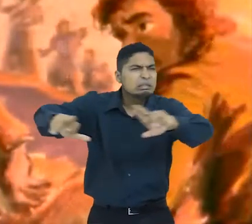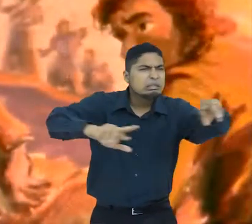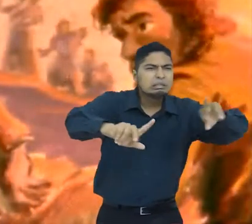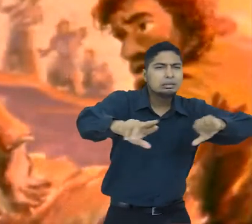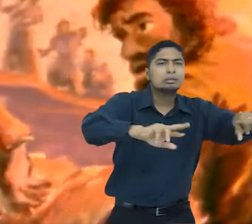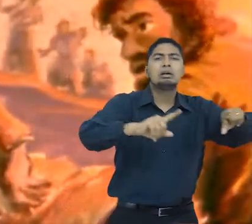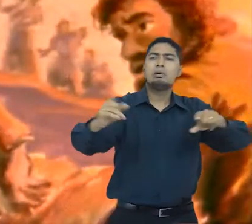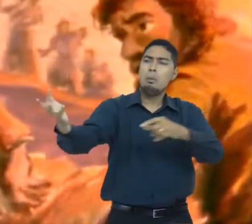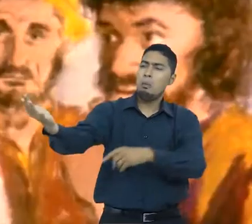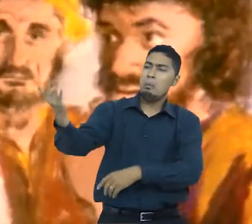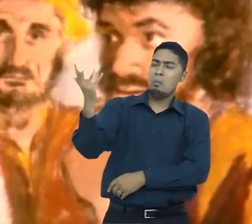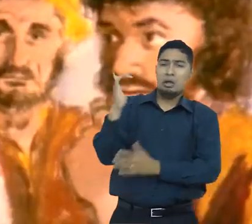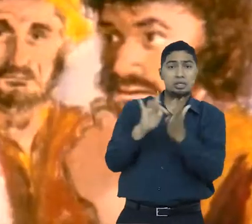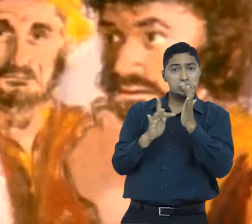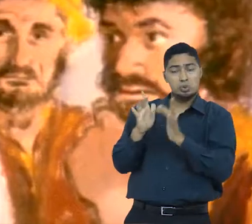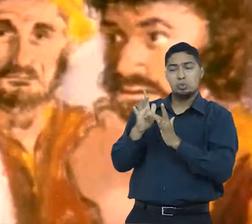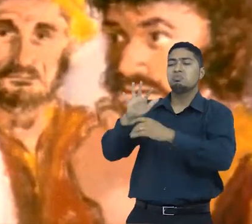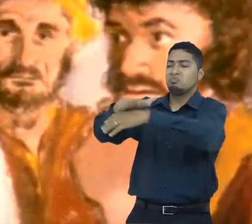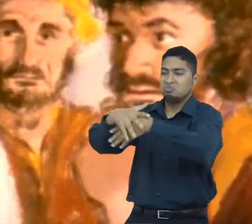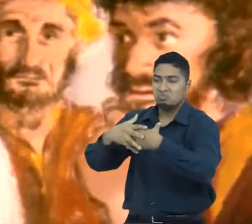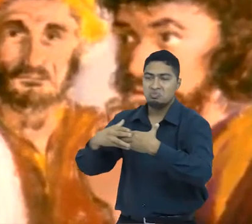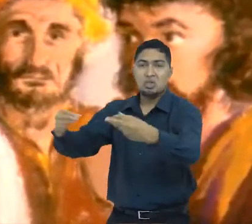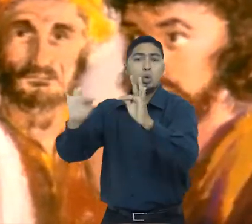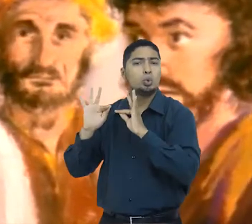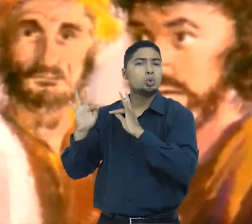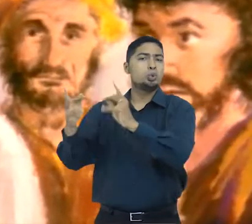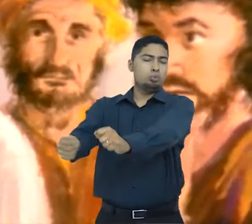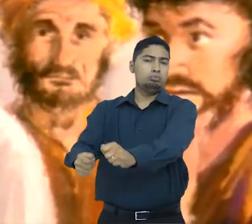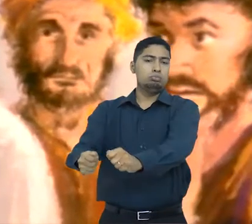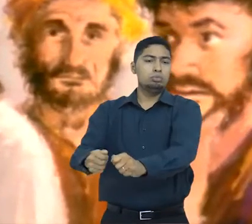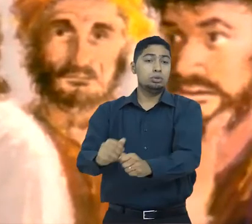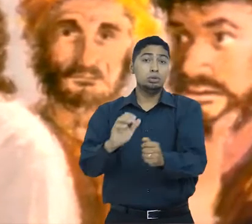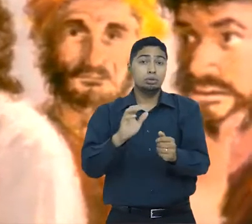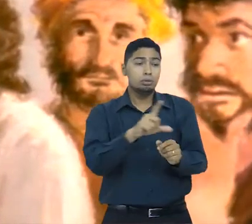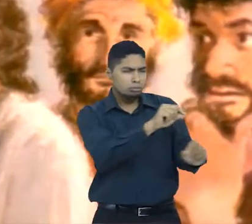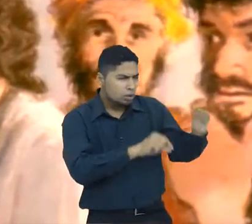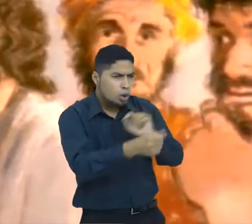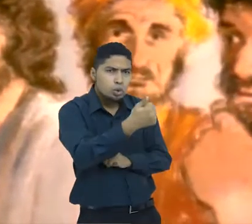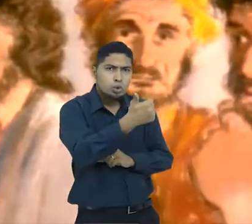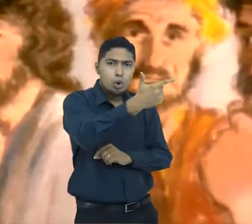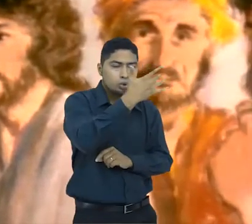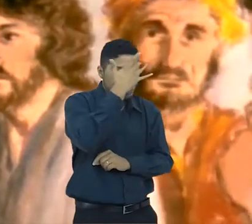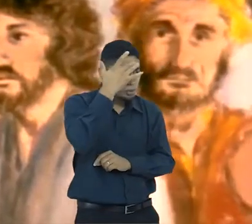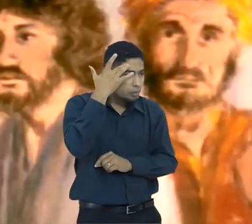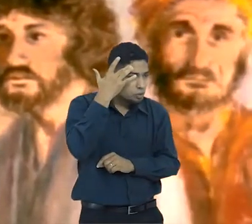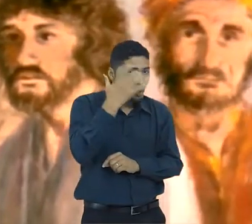ele curou a todas. Jesus escolheu 12 homens que o seguissem. Ele lhes deu poder